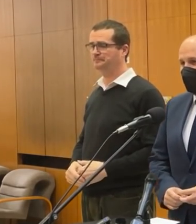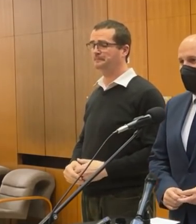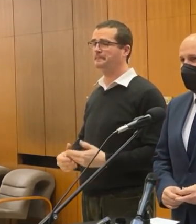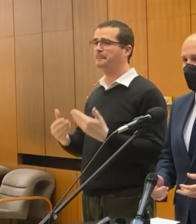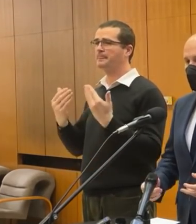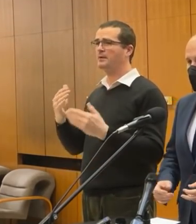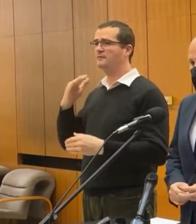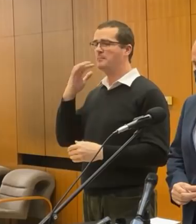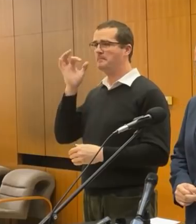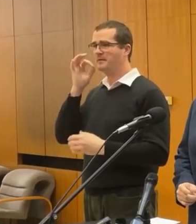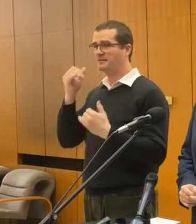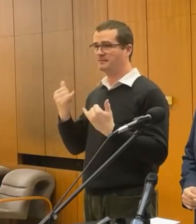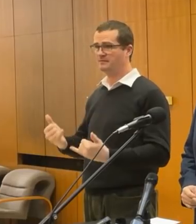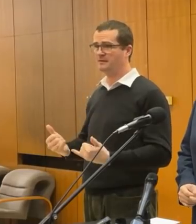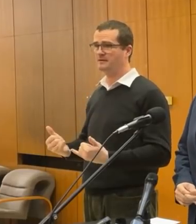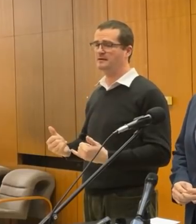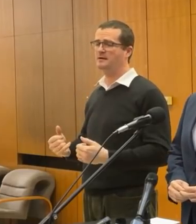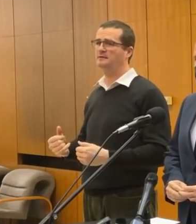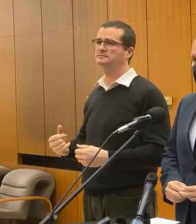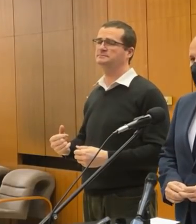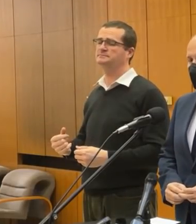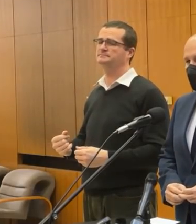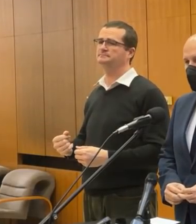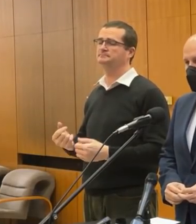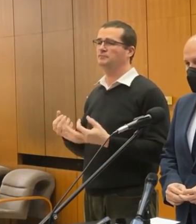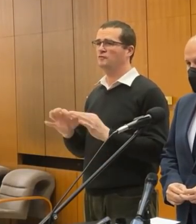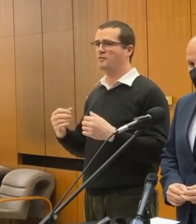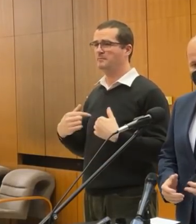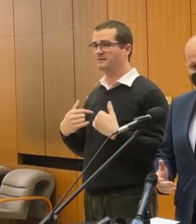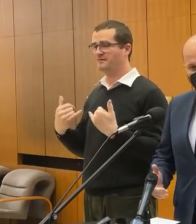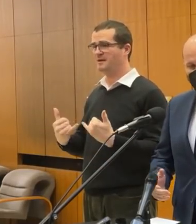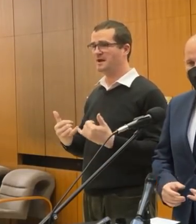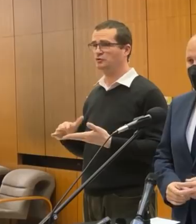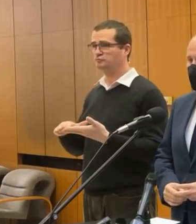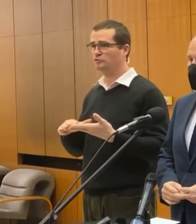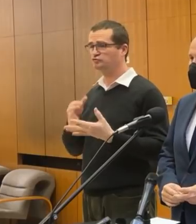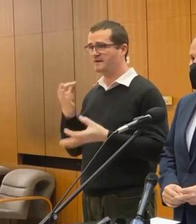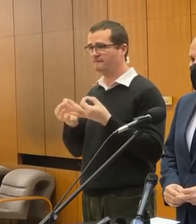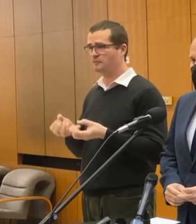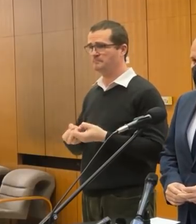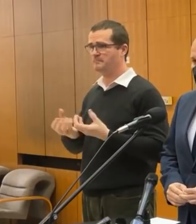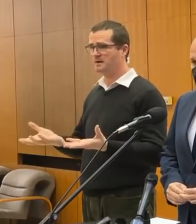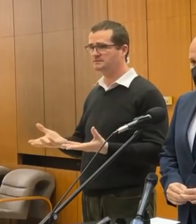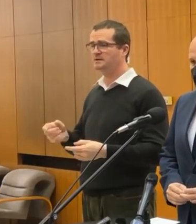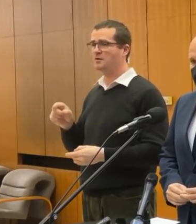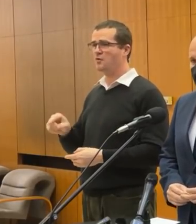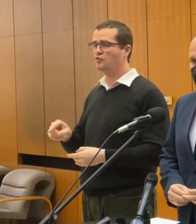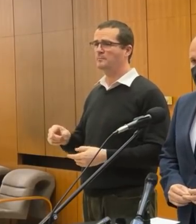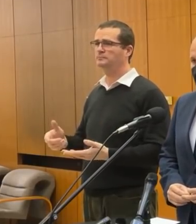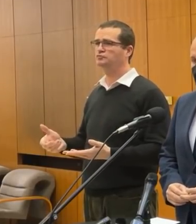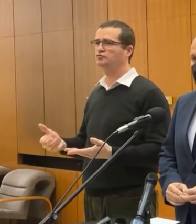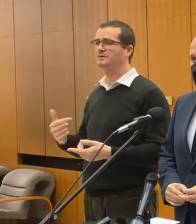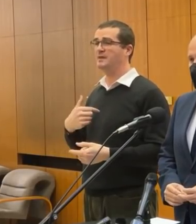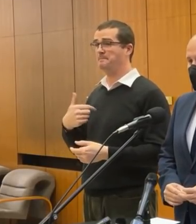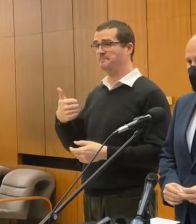Ďakujem veľmi pekne, vážené dámy, vážení páni. Dovolte mi, aby sme vás spoločne informovali o tom, že